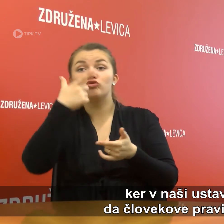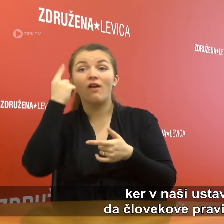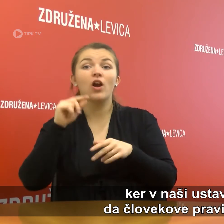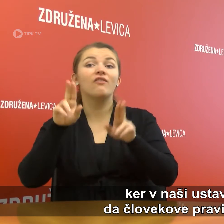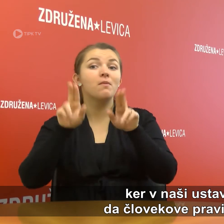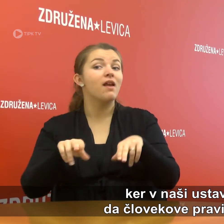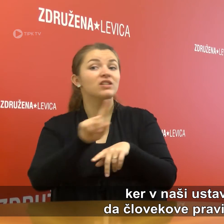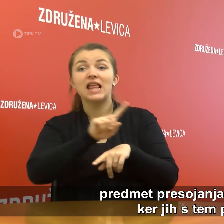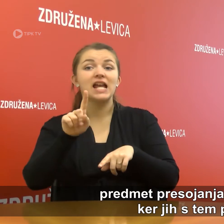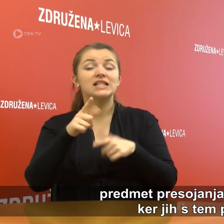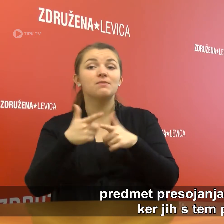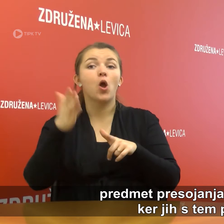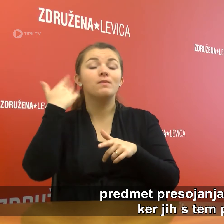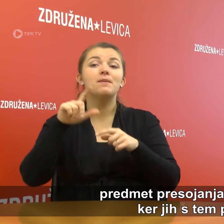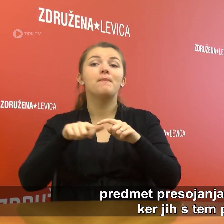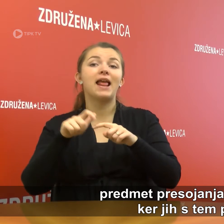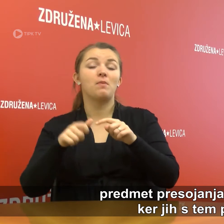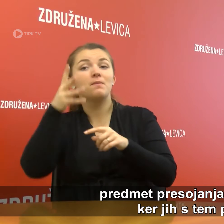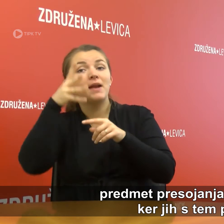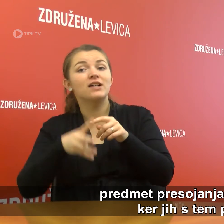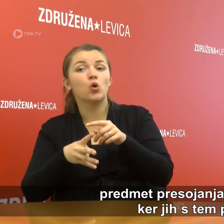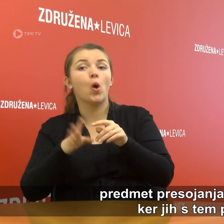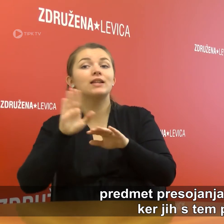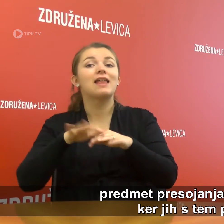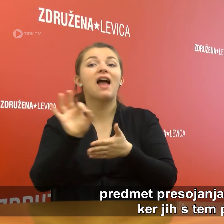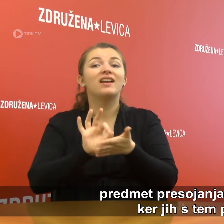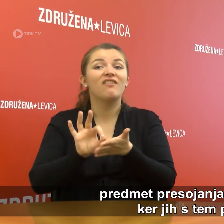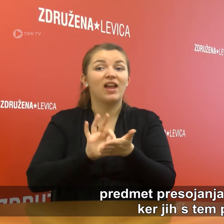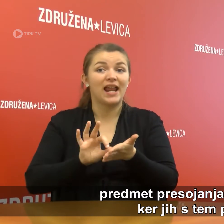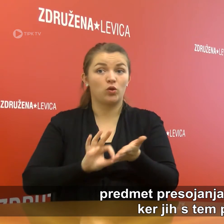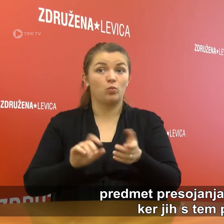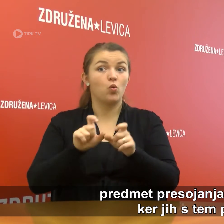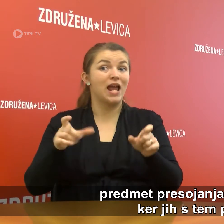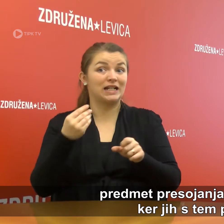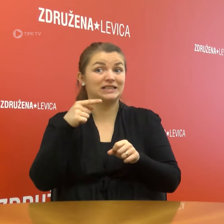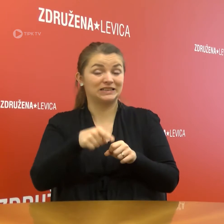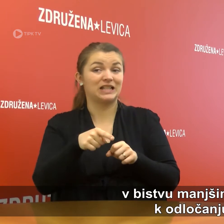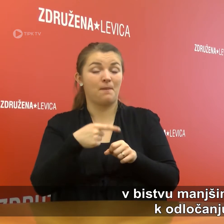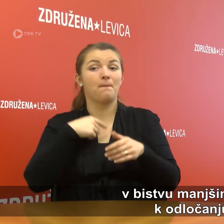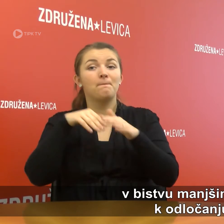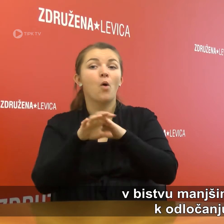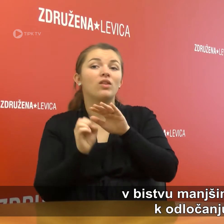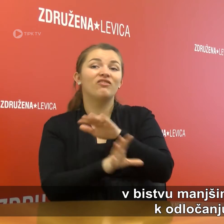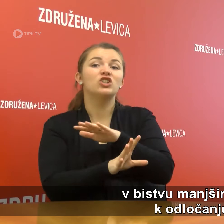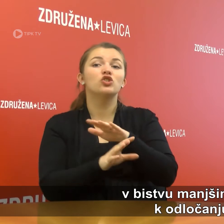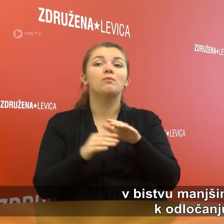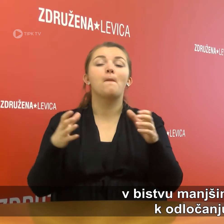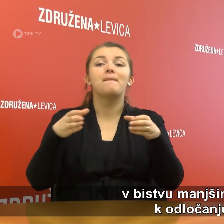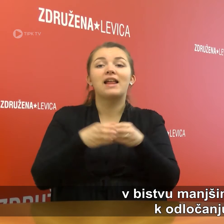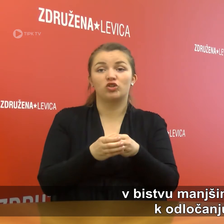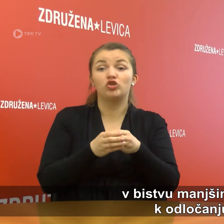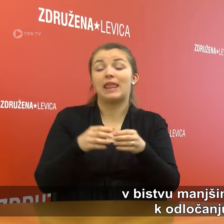človekove pravice ne smejo biti predmet presojanja na referendumu, ker jih s tem podvržemo, v bistvu